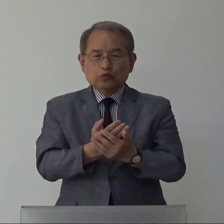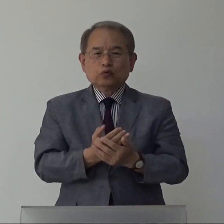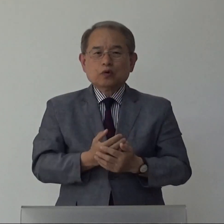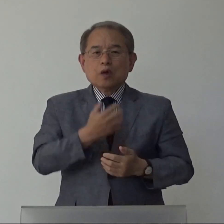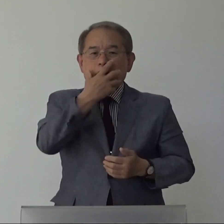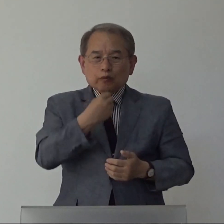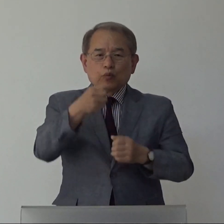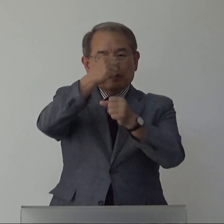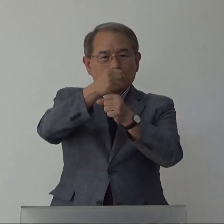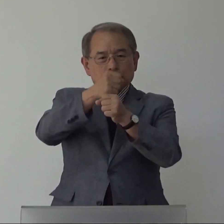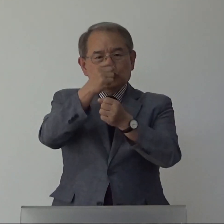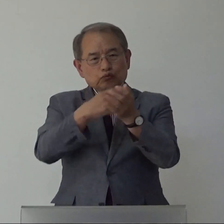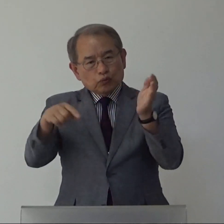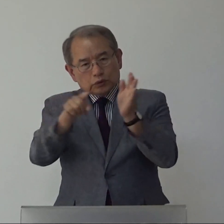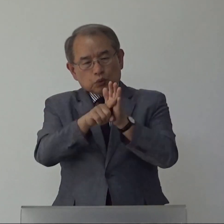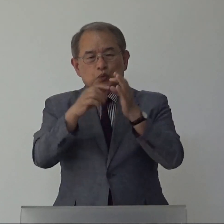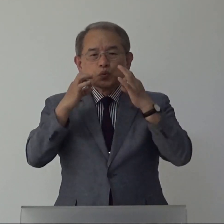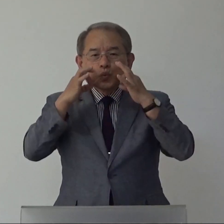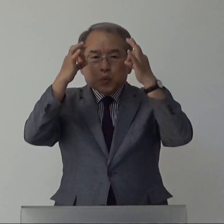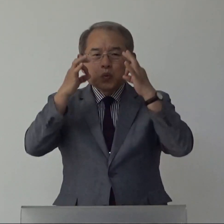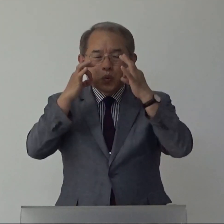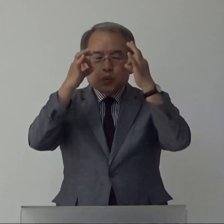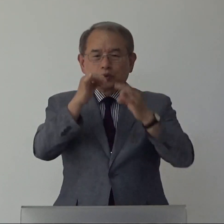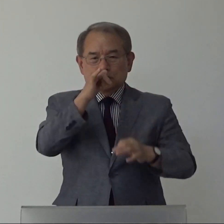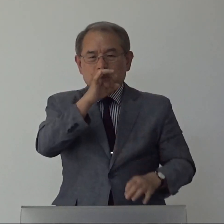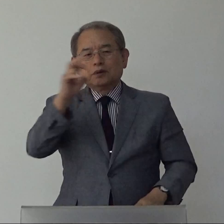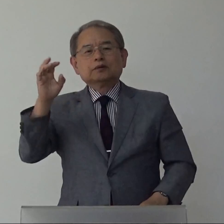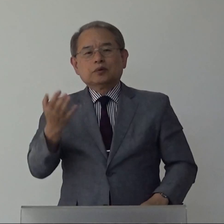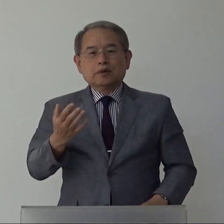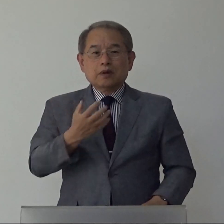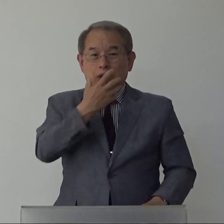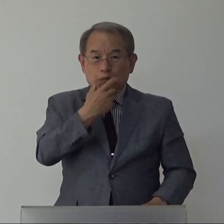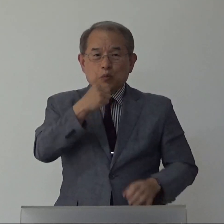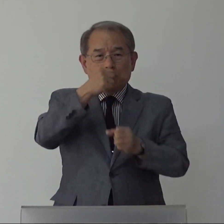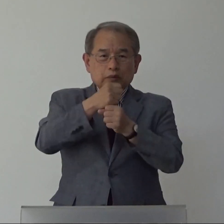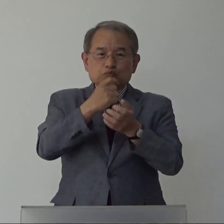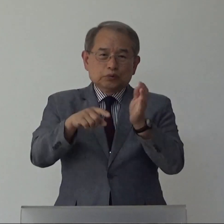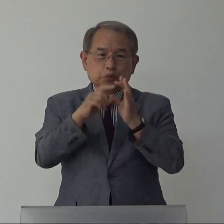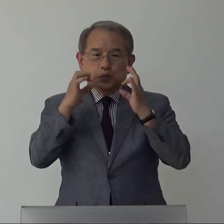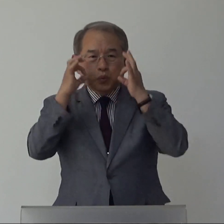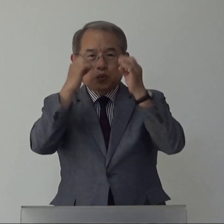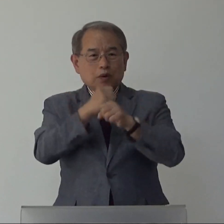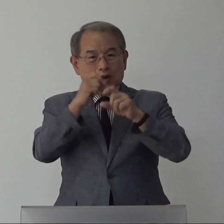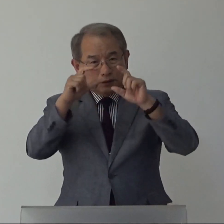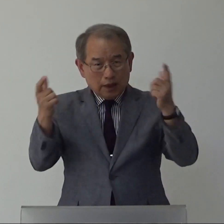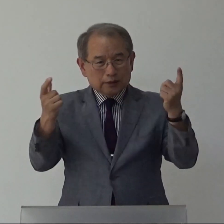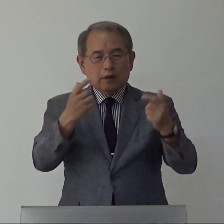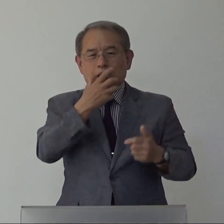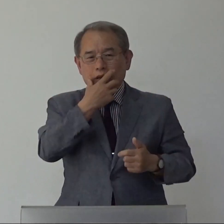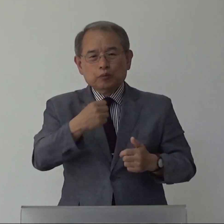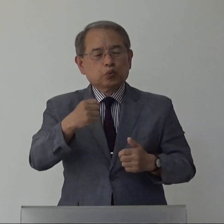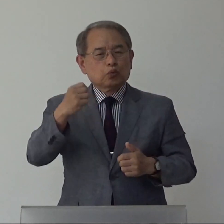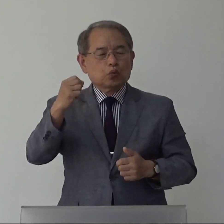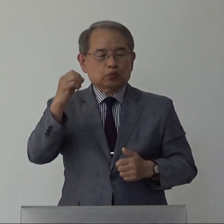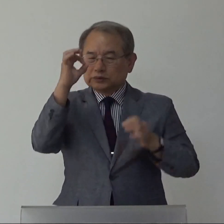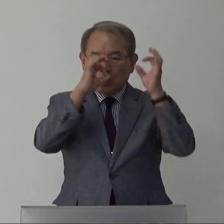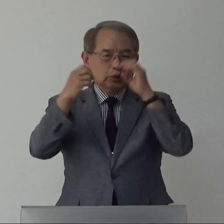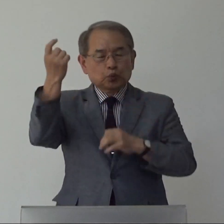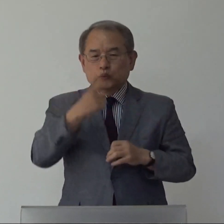남편과 아내가 또 부모와 자녀가 다 같이 행복을 만들기 위해서